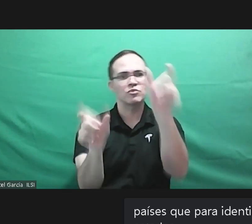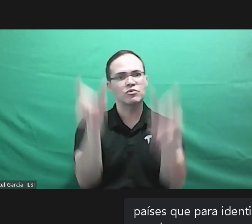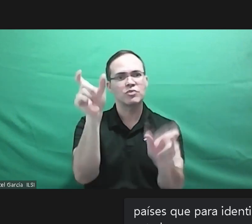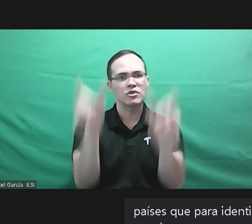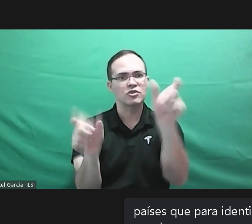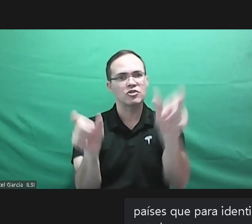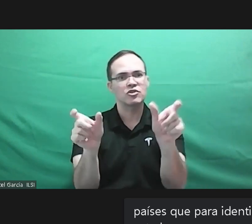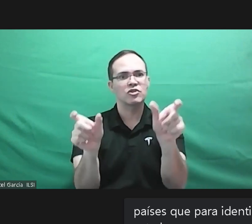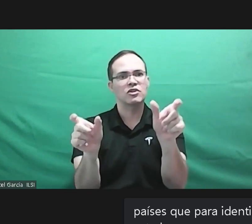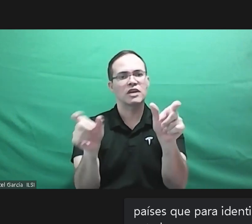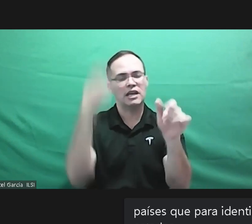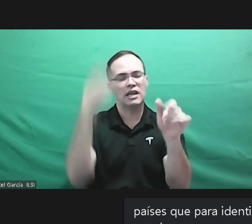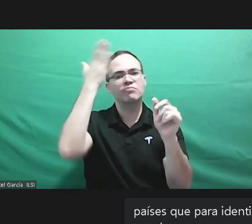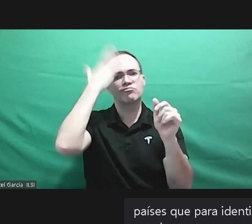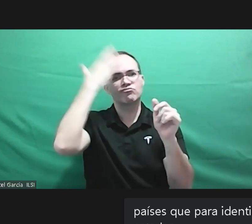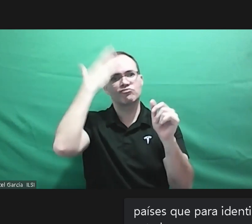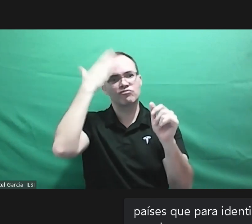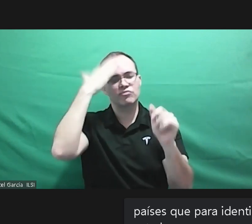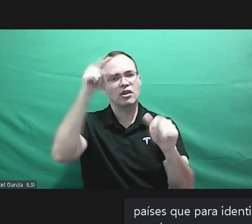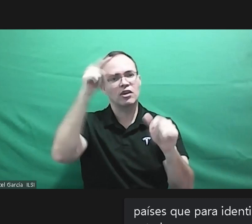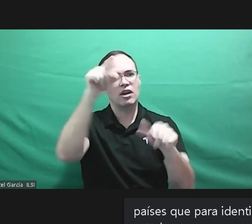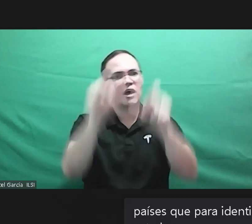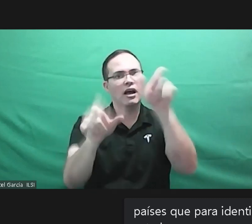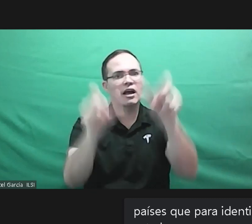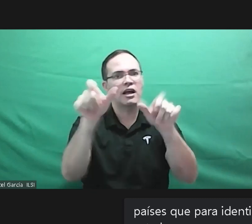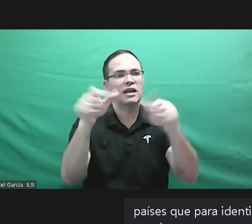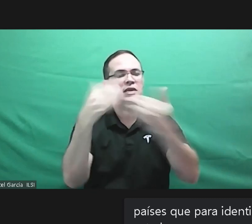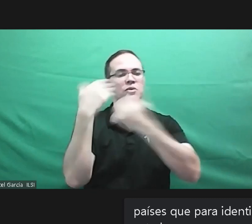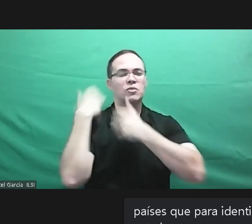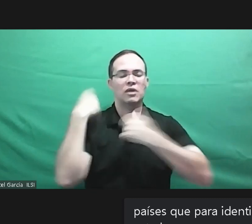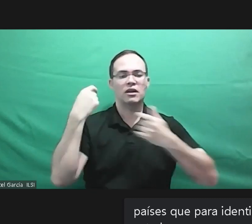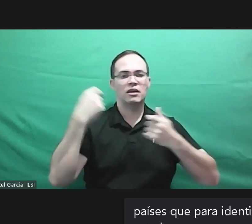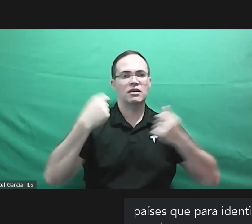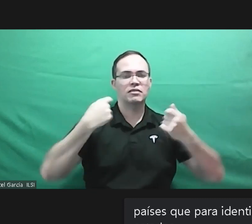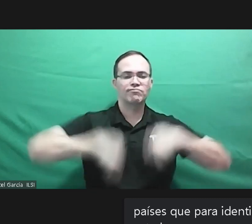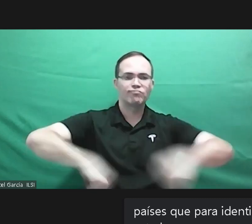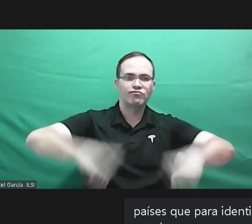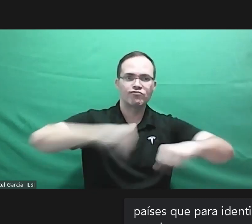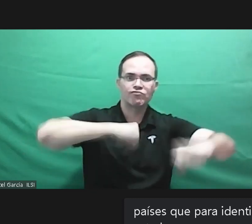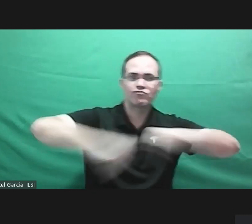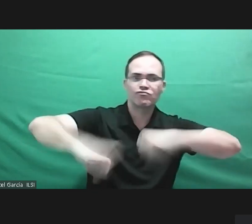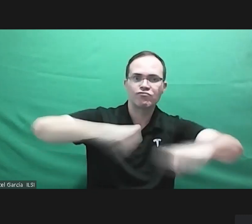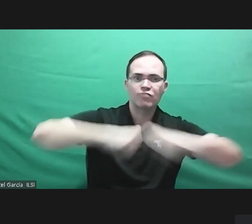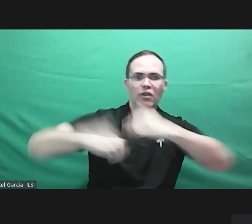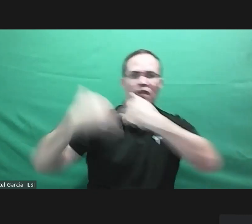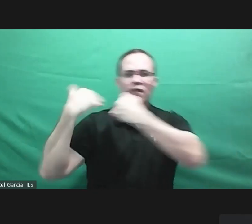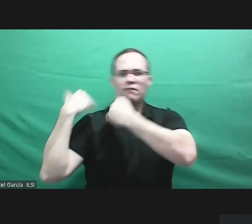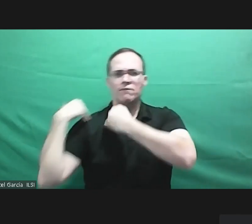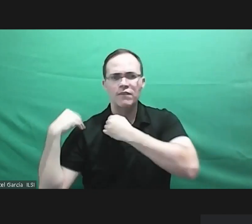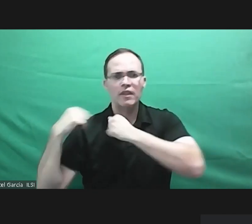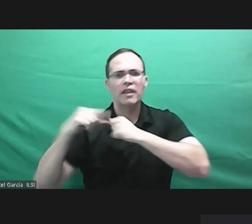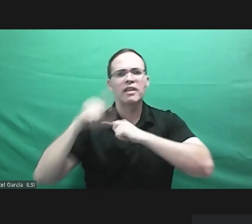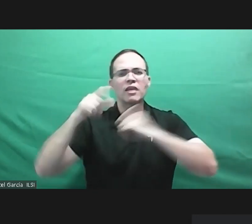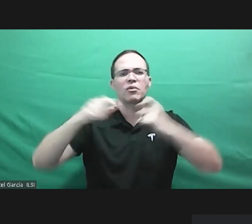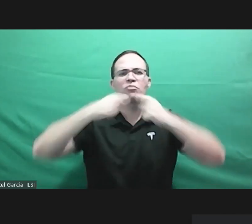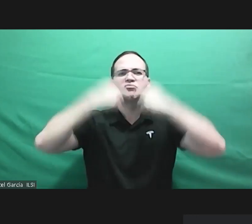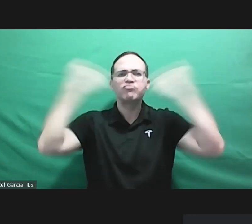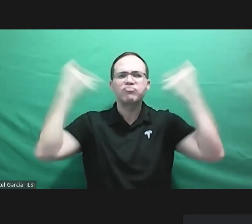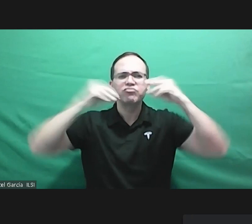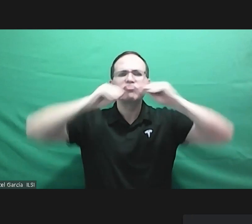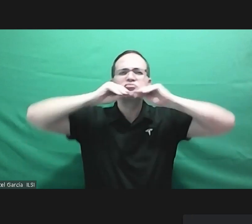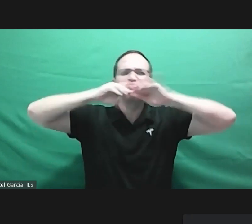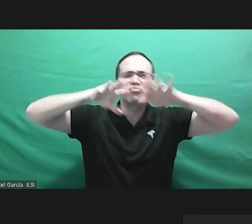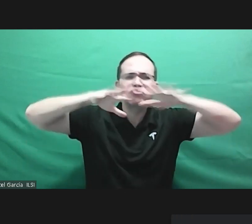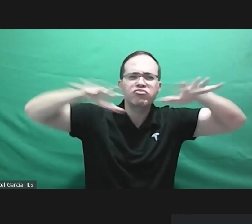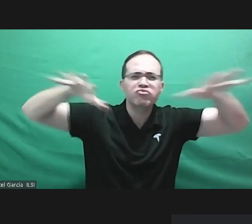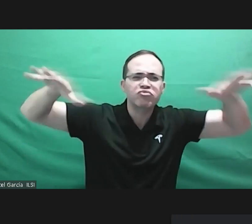nosotros consideremos que tienen un rol estratégico en eso, campañas sobre la producción de datos, información pública es un derecho, entonces hay